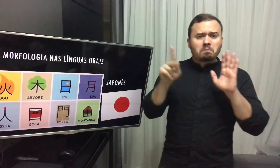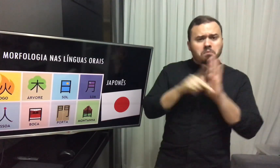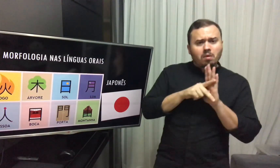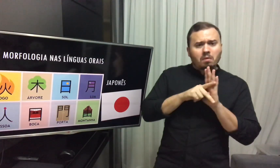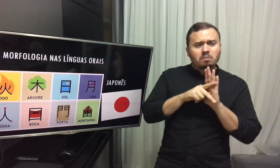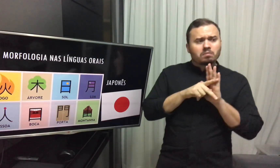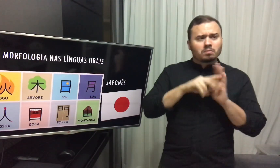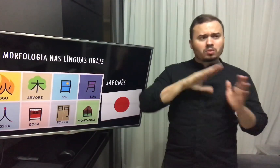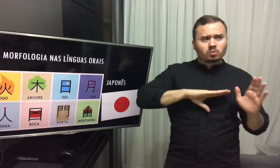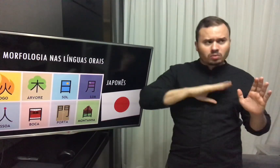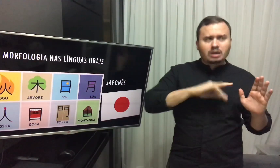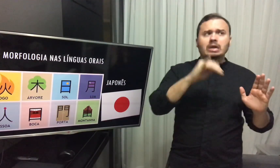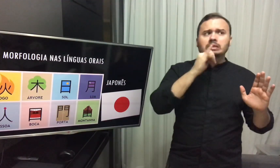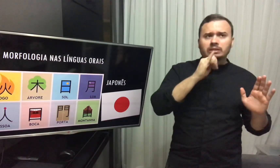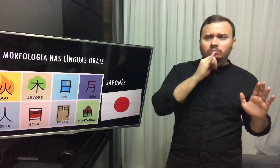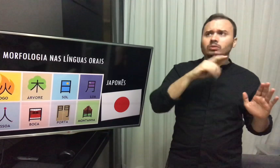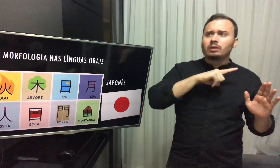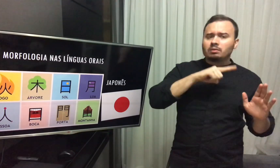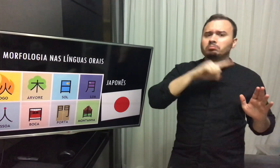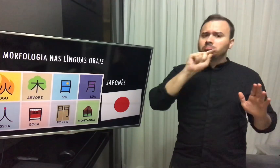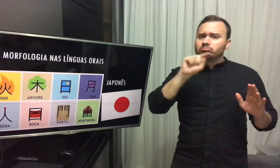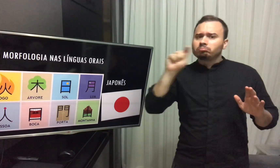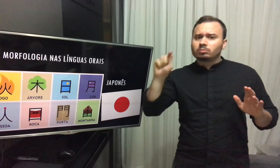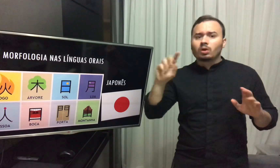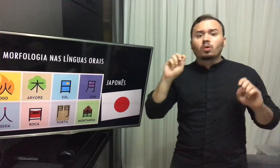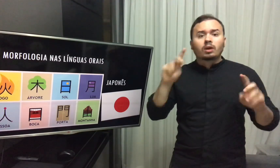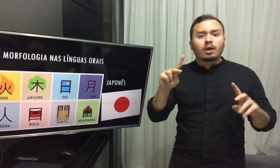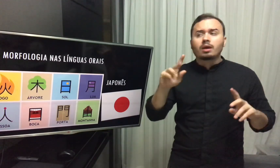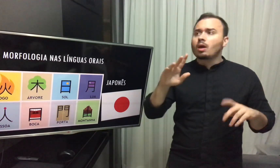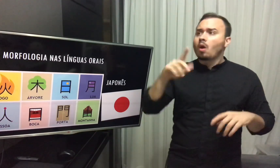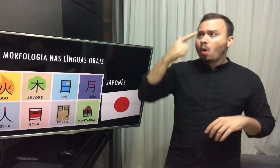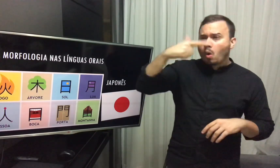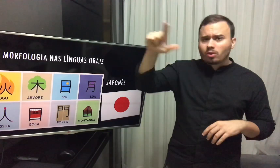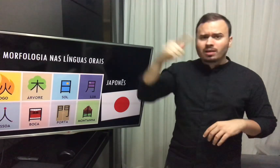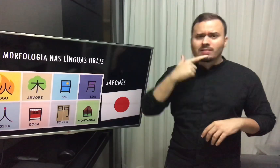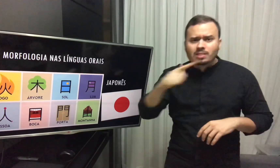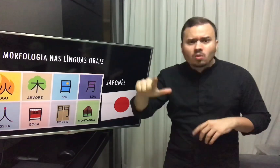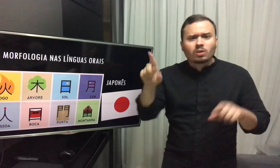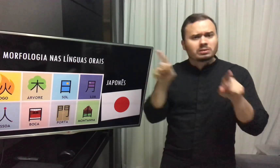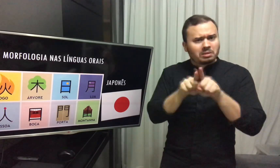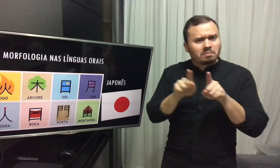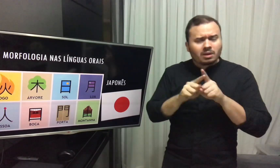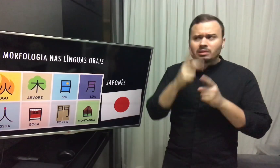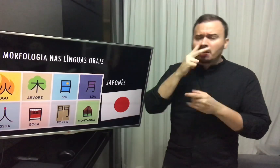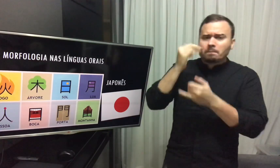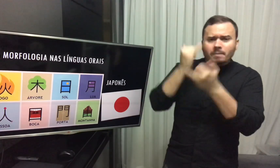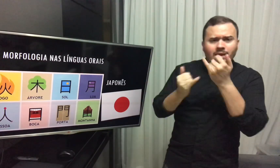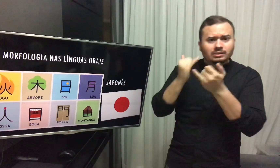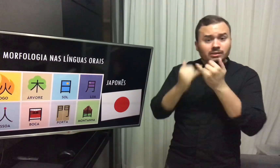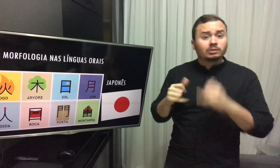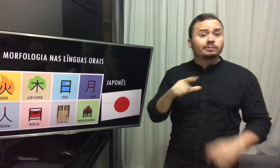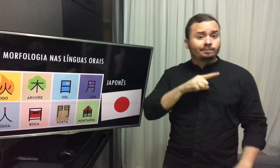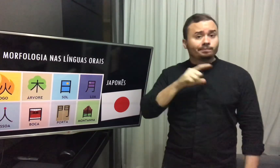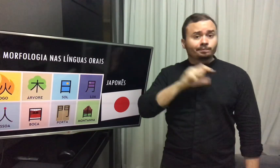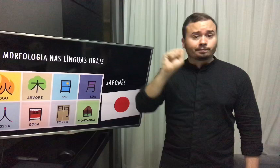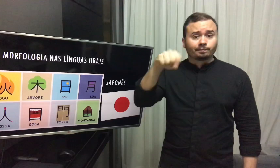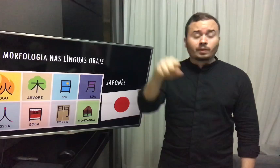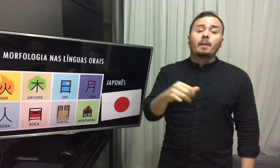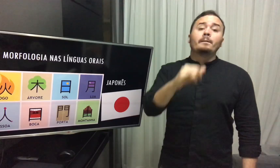Falando sobre a morfologia do português, eu gostaria de trazer aqui alguns exemplos da morfologia de outras línguas